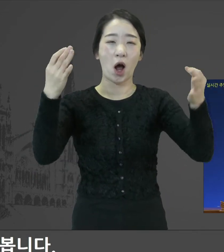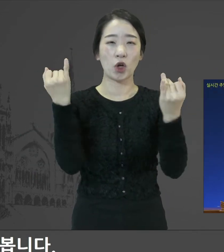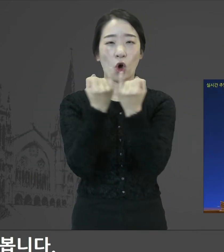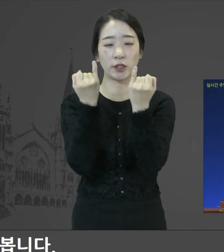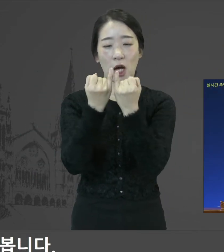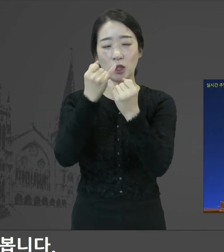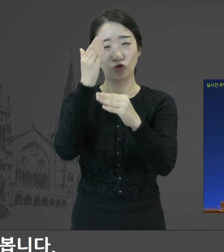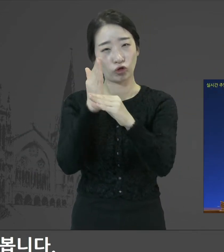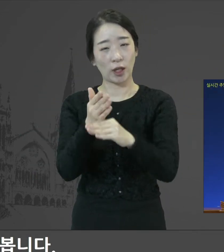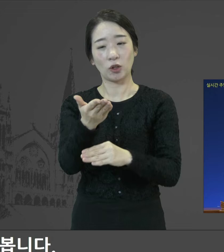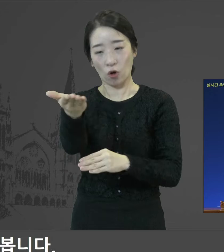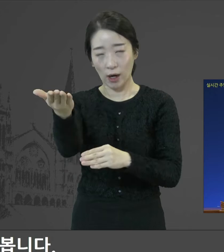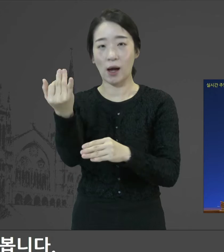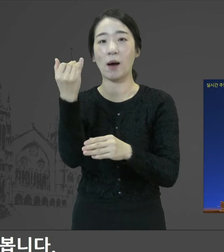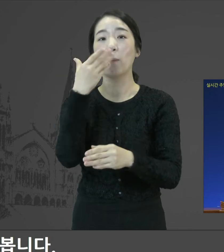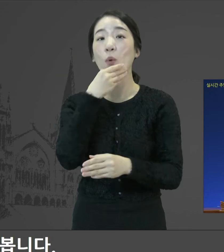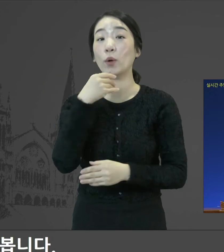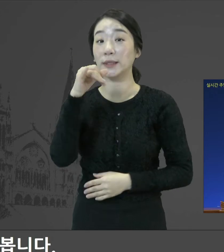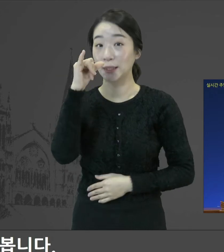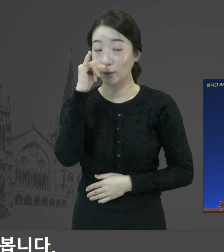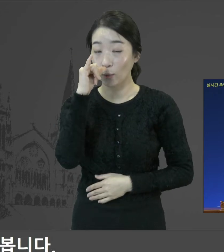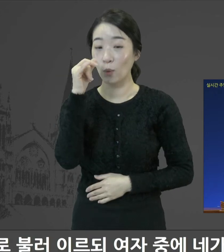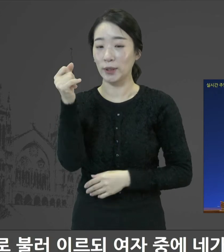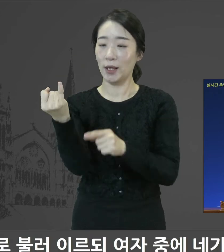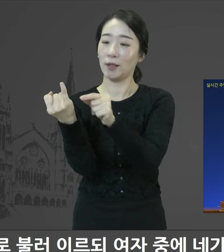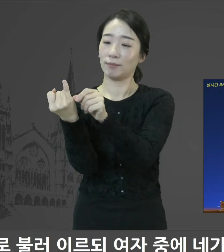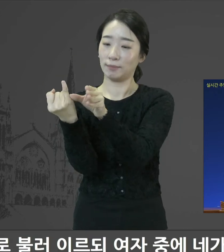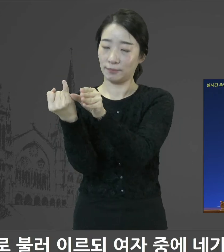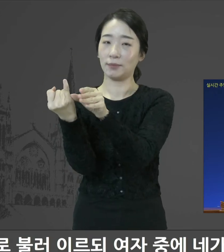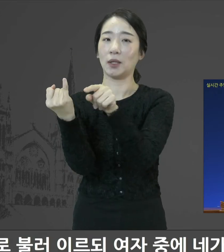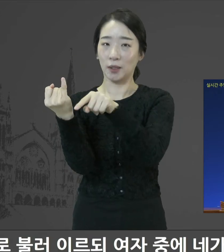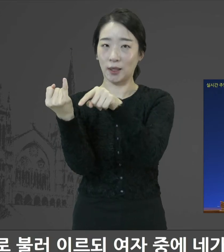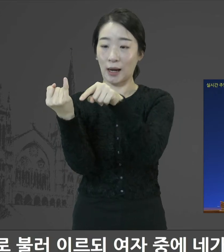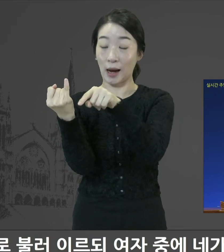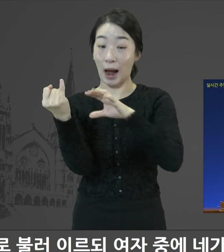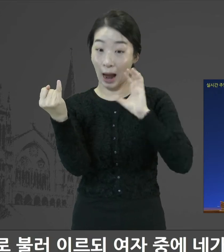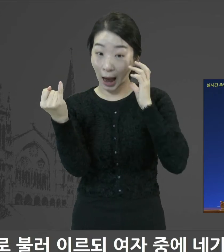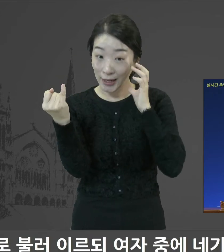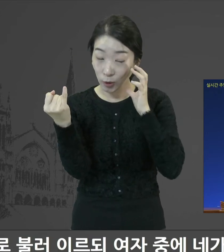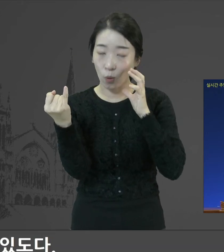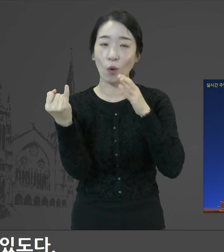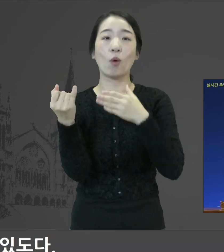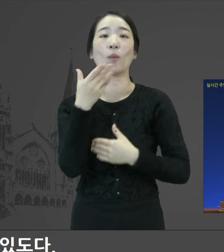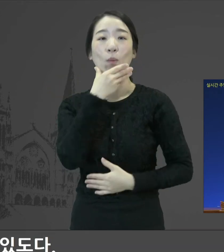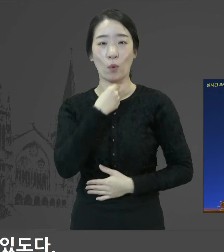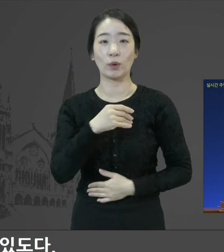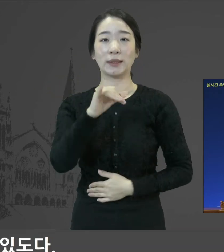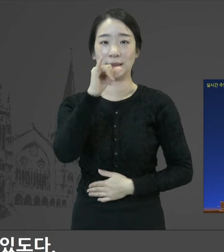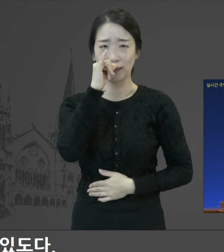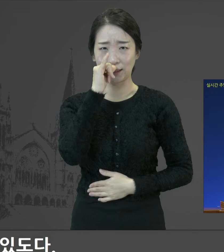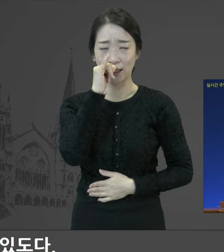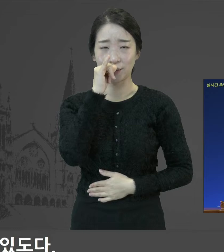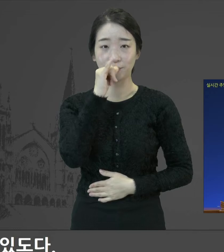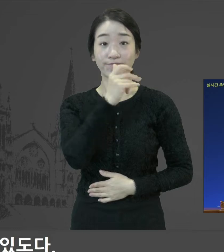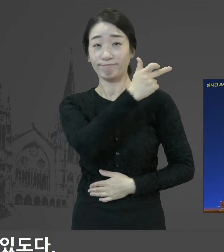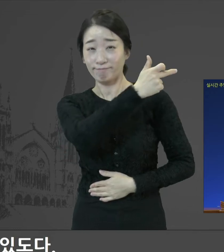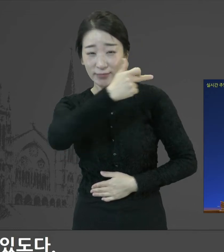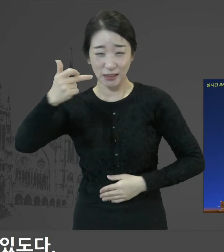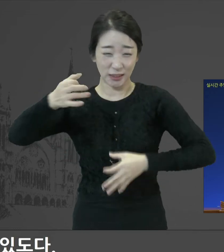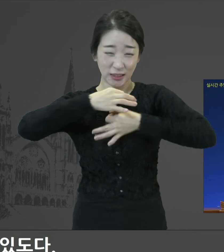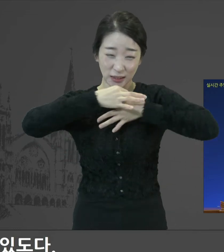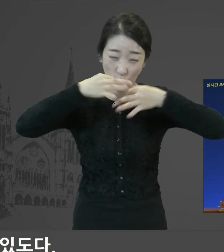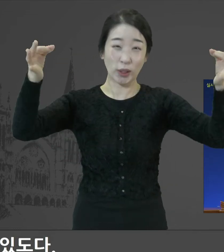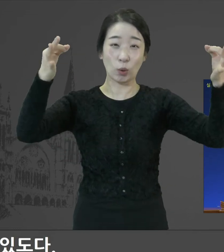중에 내가 복이 있으며 내 태중에 아이도 복이 있도다. 큰 소리로,